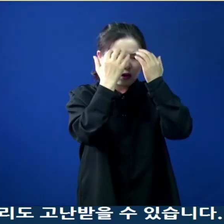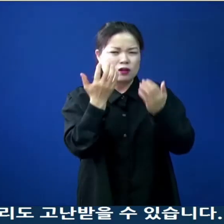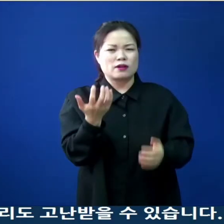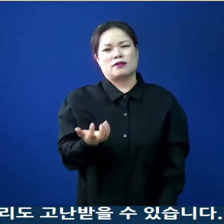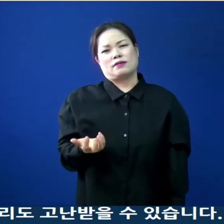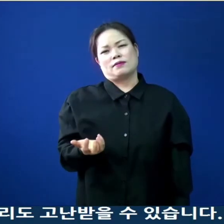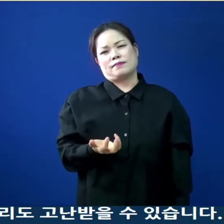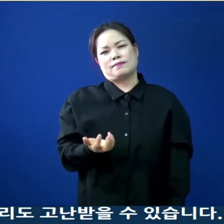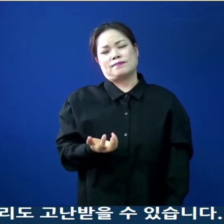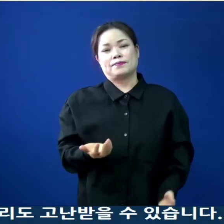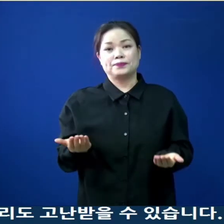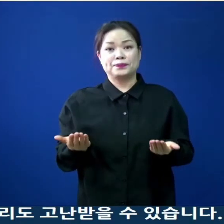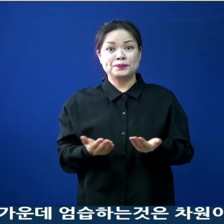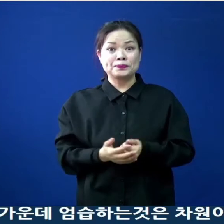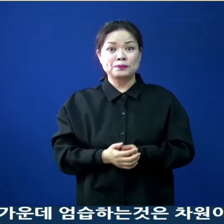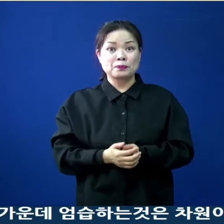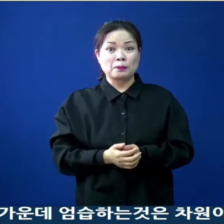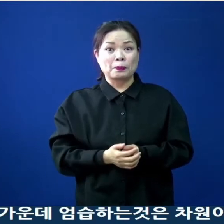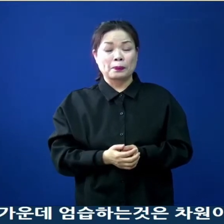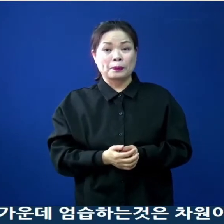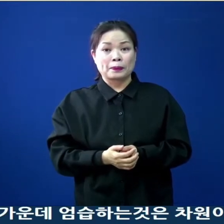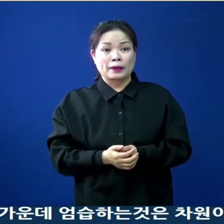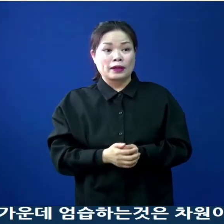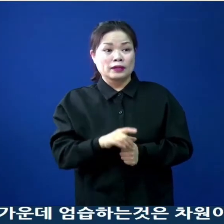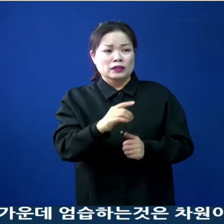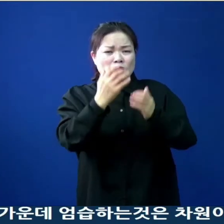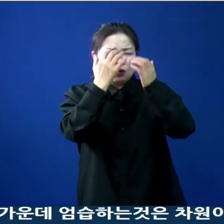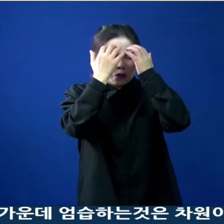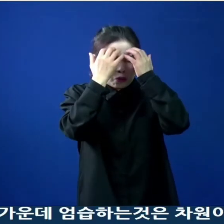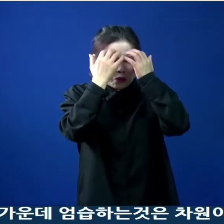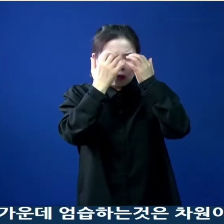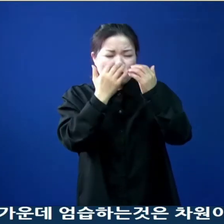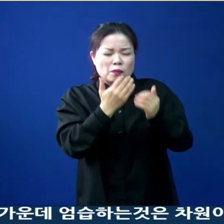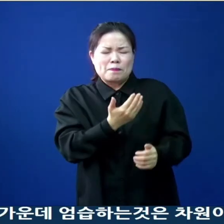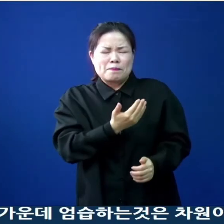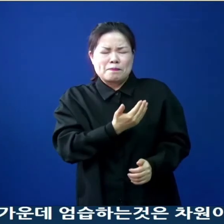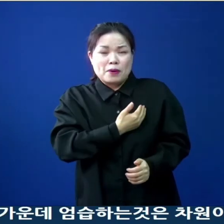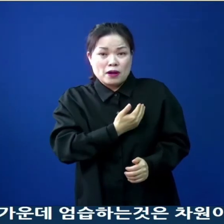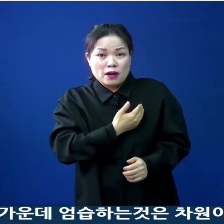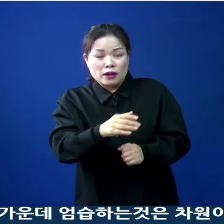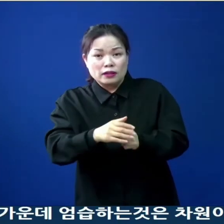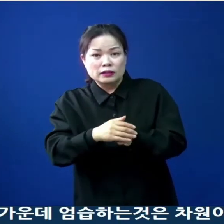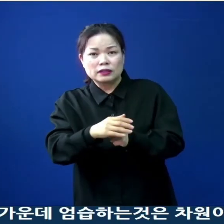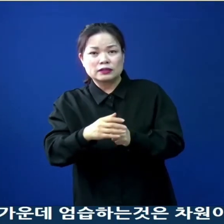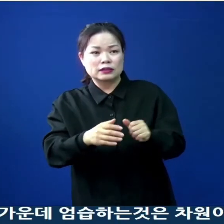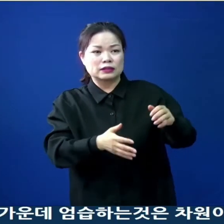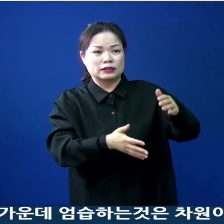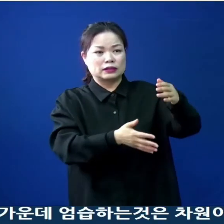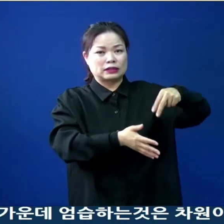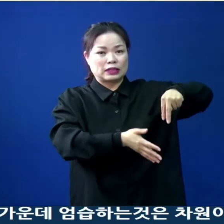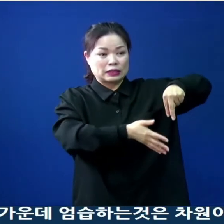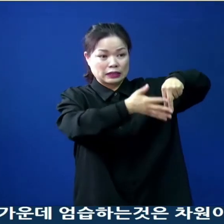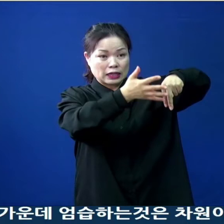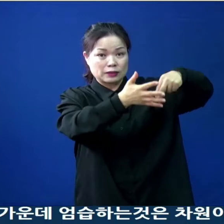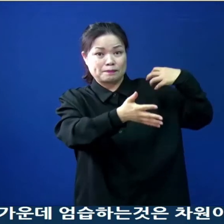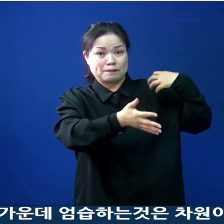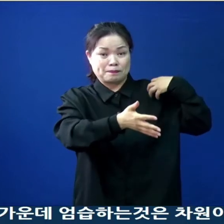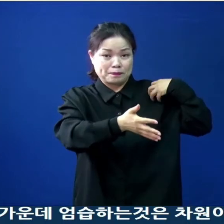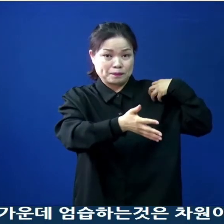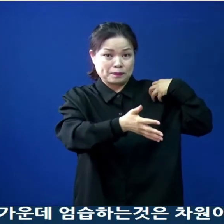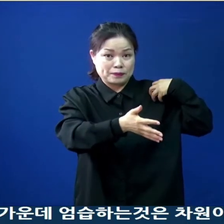아픔인 것이죠. 더군다나 이 고통을 지금 감내하고 있는 이 데살로니가 교회는 이제